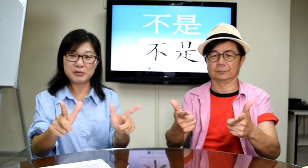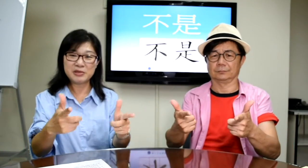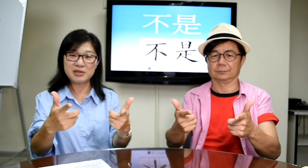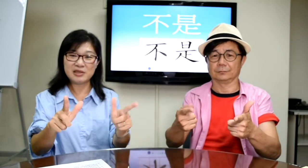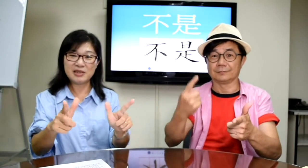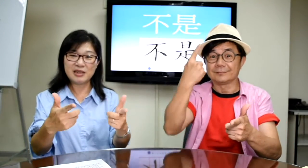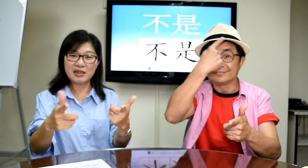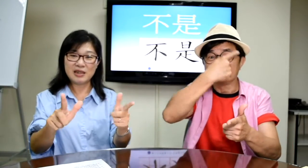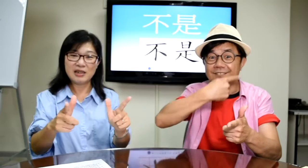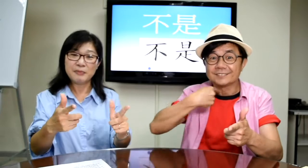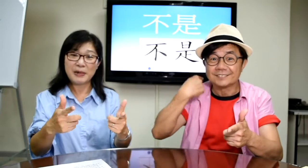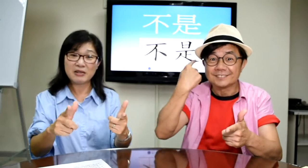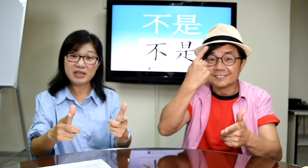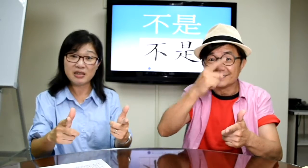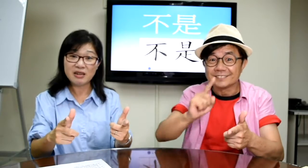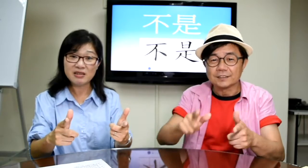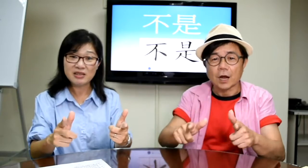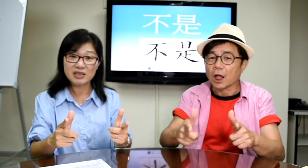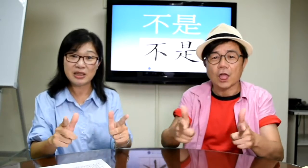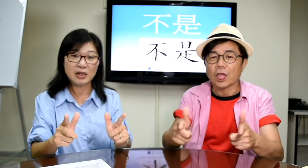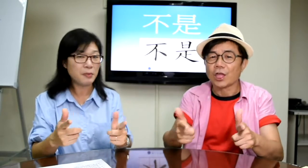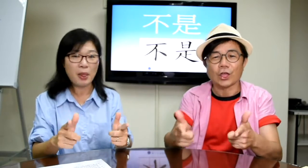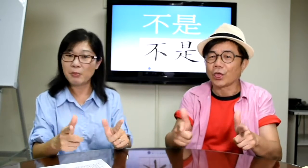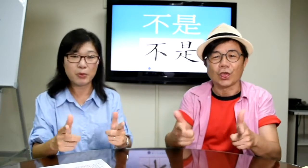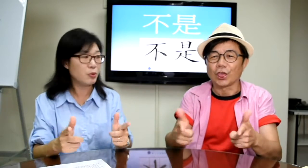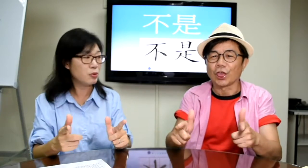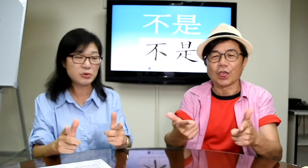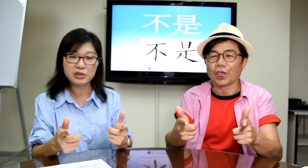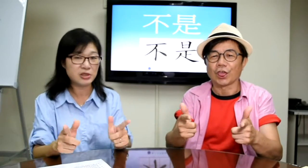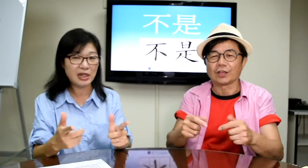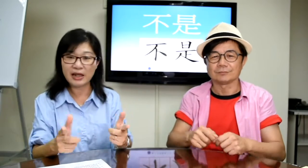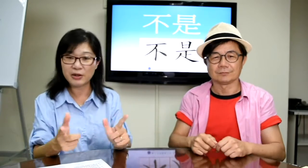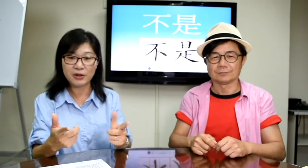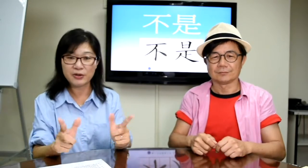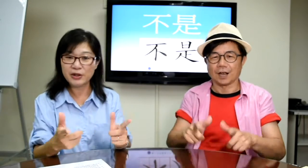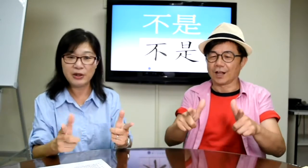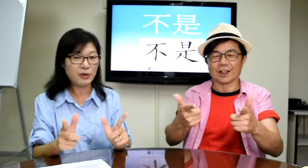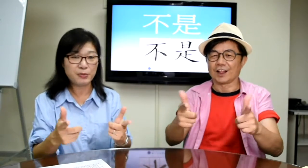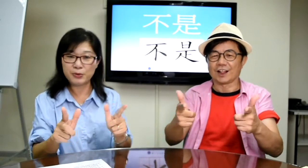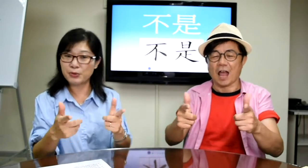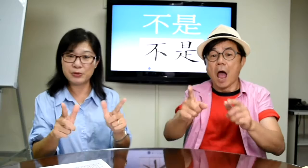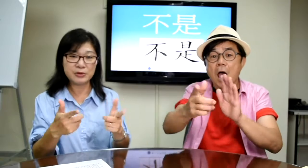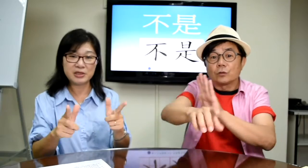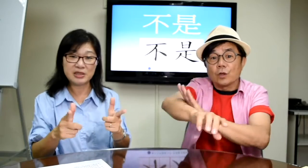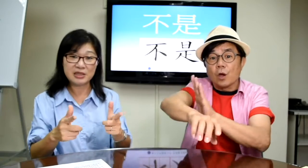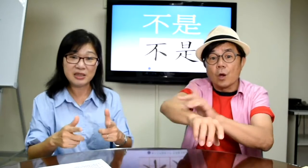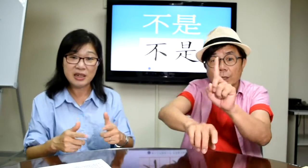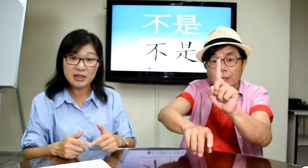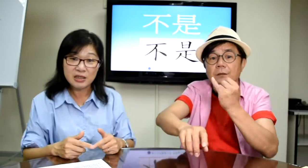不是，表情哦，记得，不是，摇摇头，不是。一